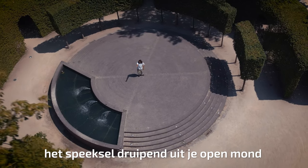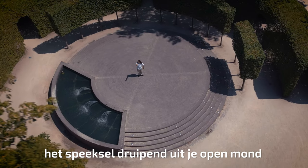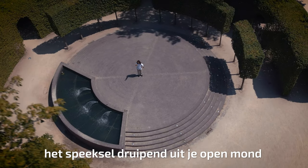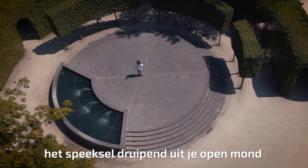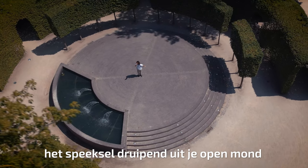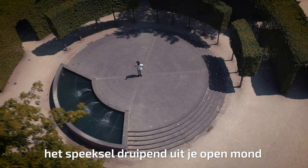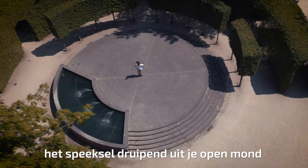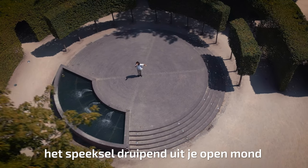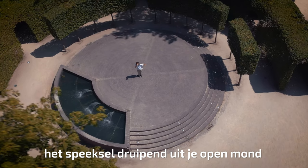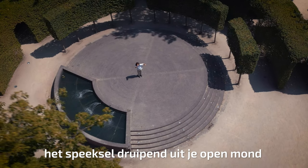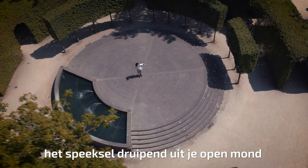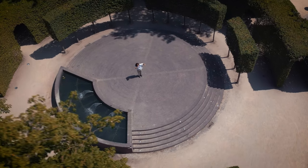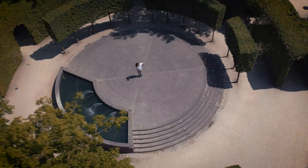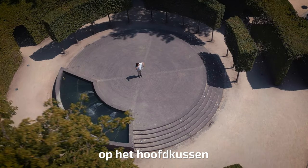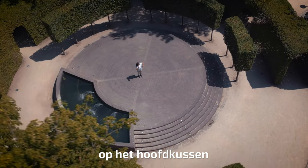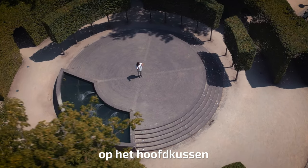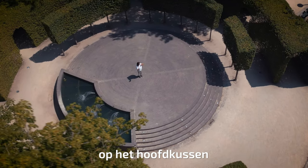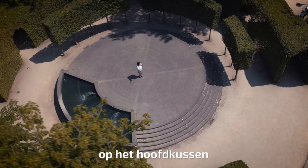druipend uit je open mond op het hoofdkussen.